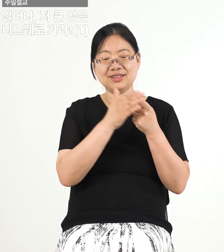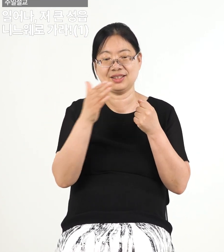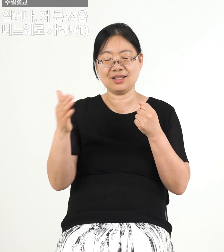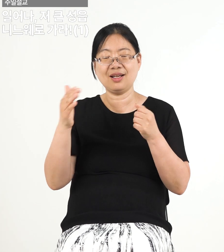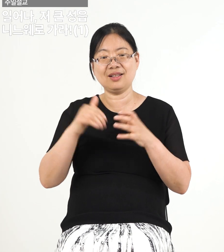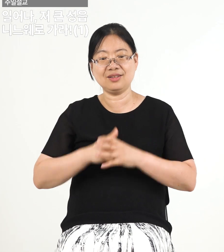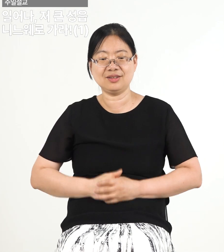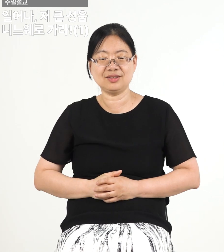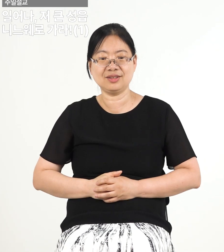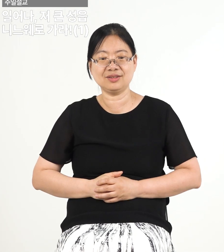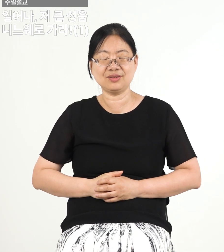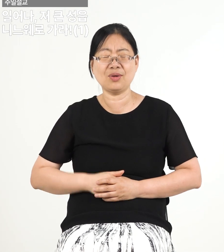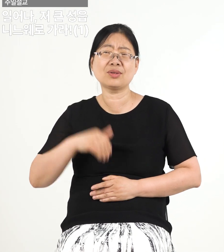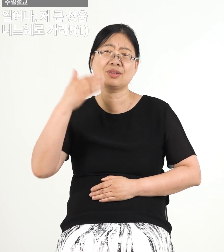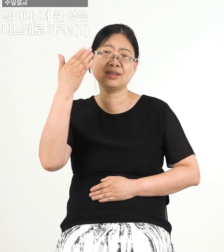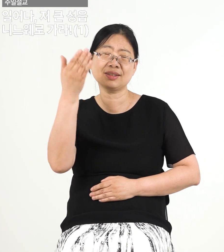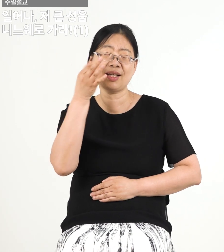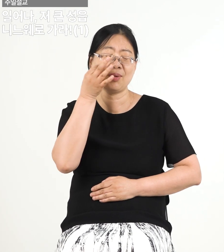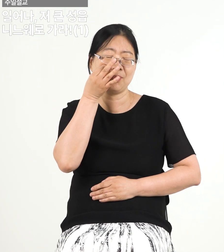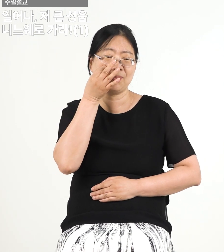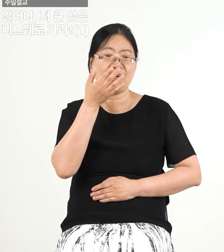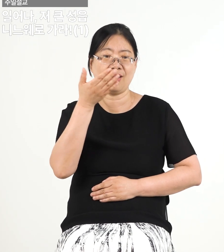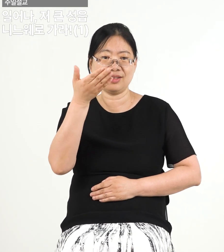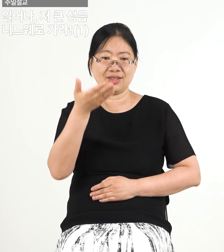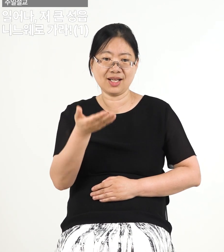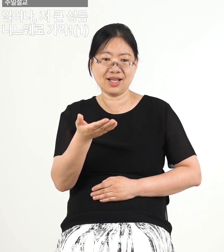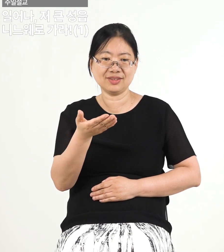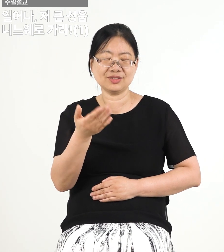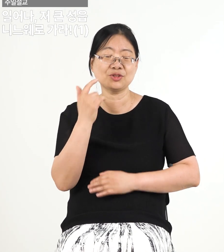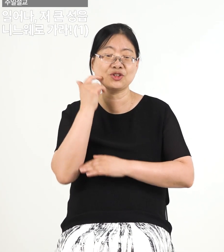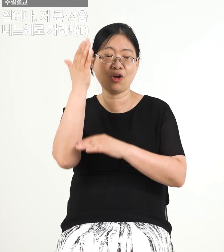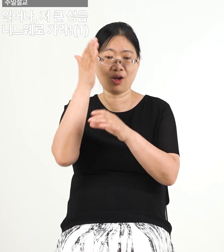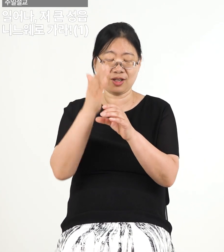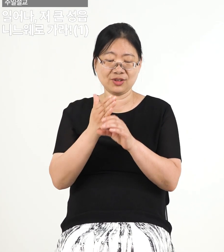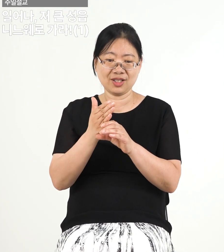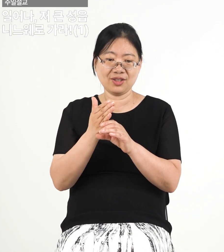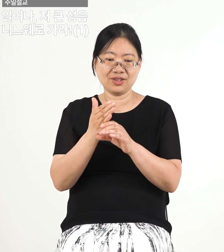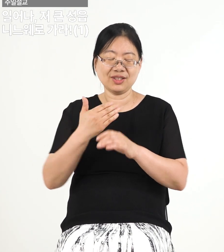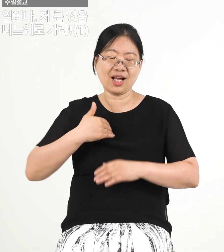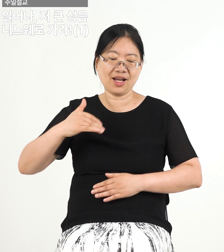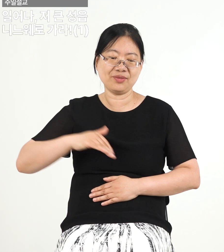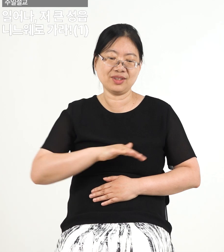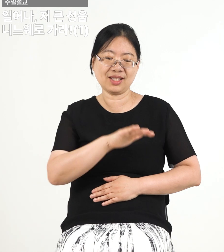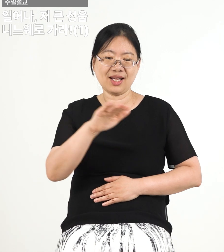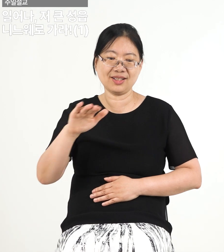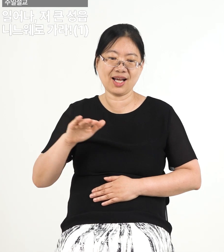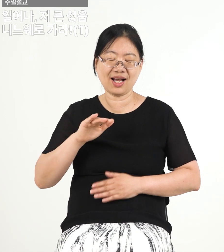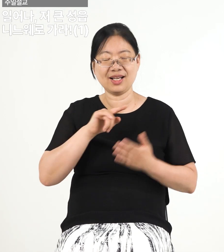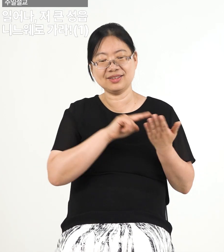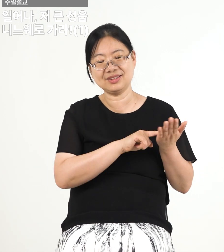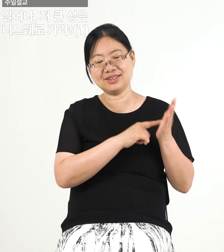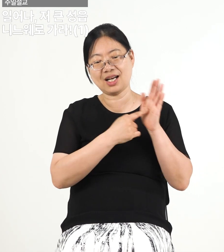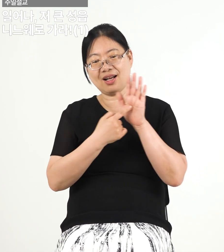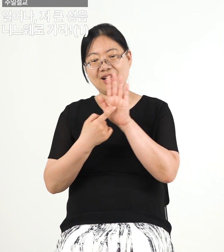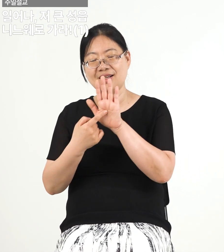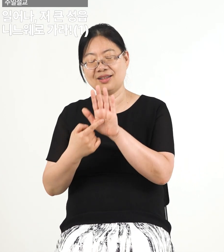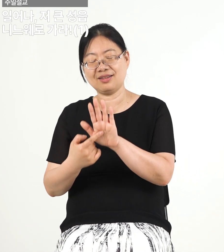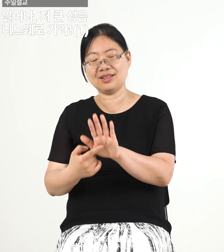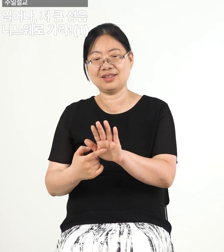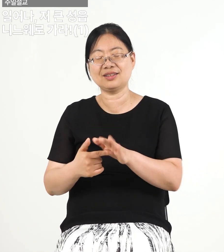기억하시리 그가 보이실 영광 중에 우리